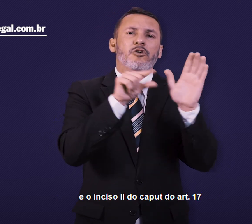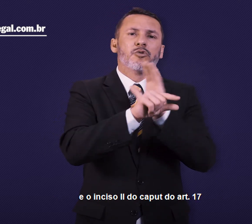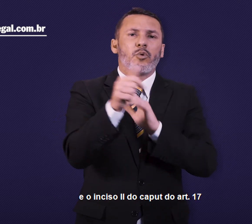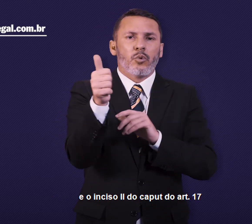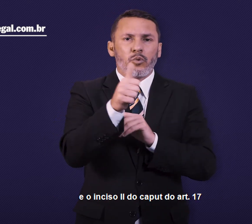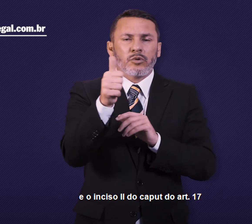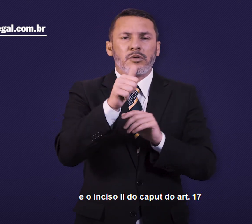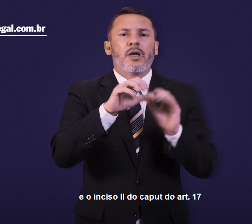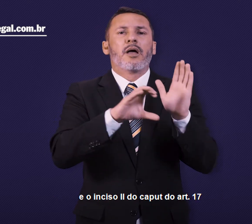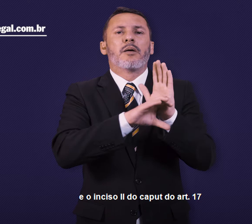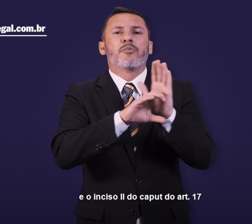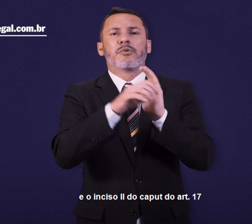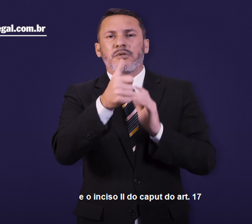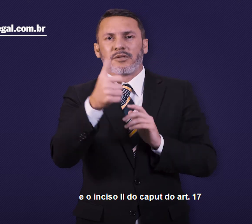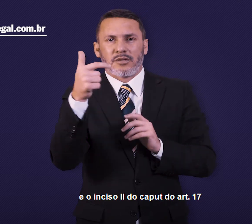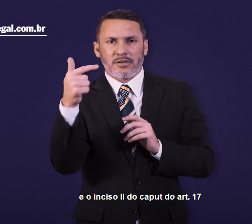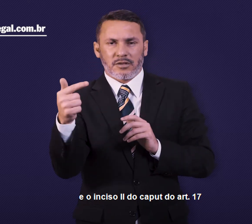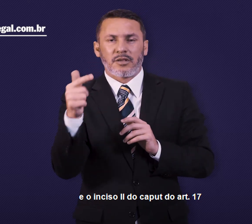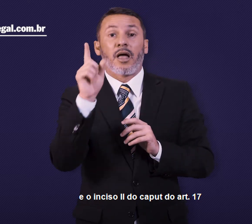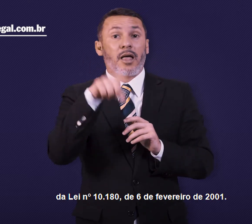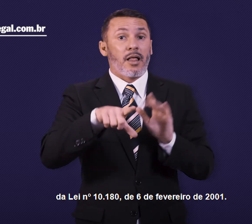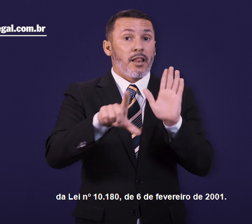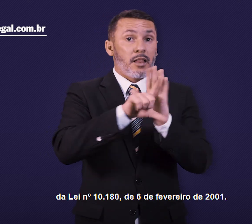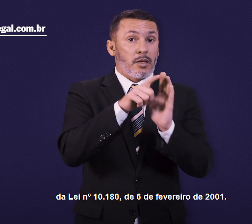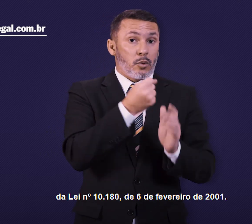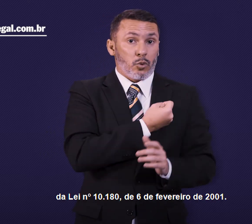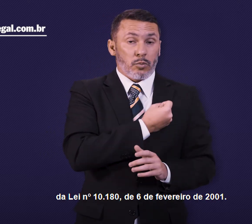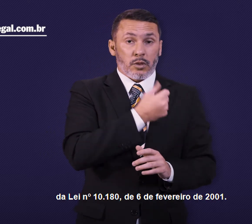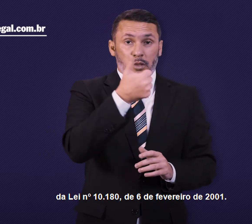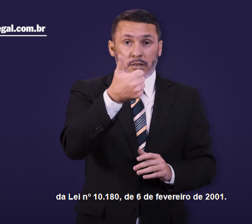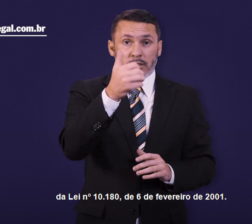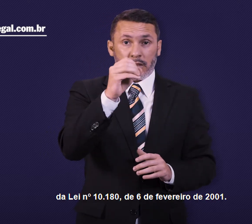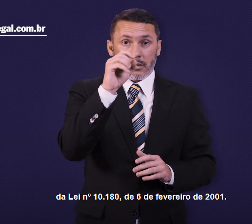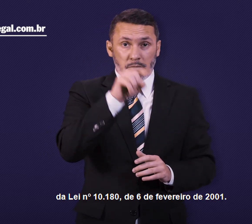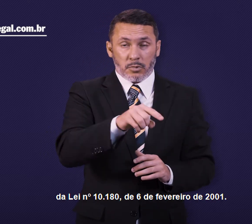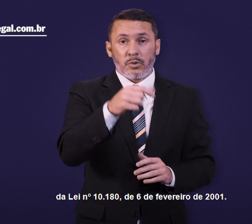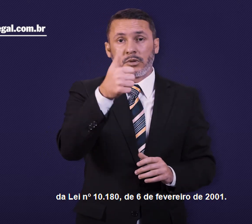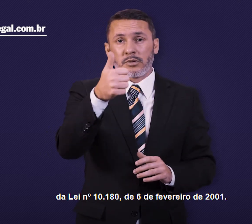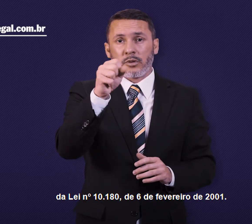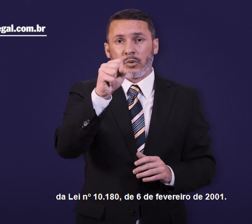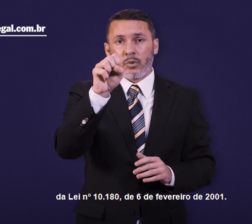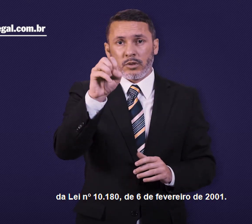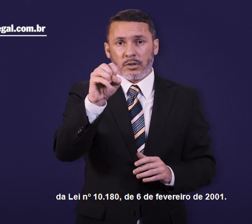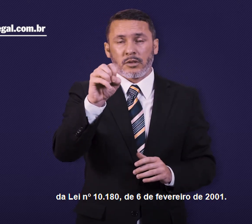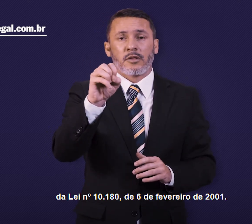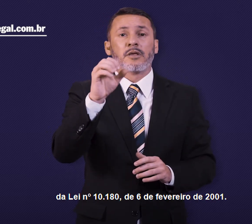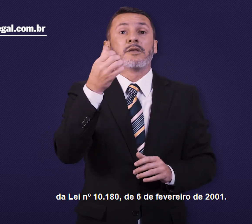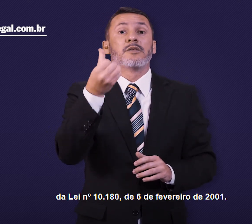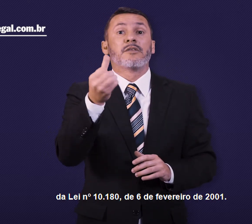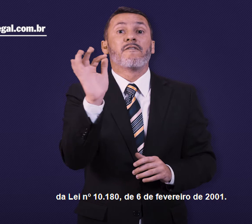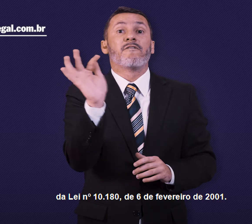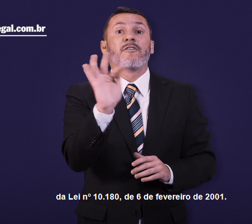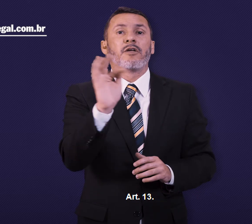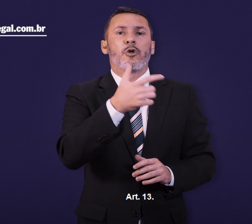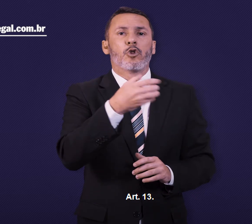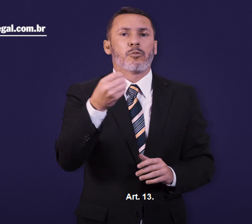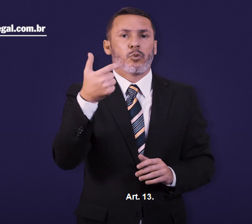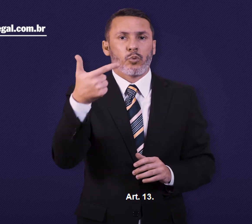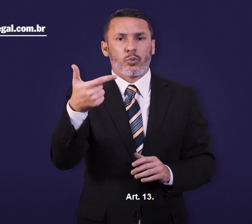do caput do artigo 17 da Lei nº 10.180, de 6 de fevereiro de 2001. Artigo 13.